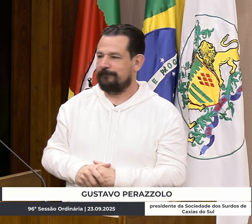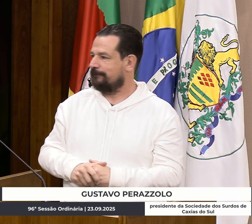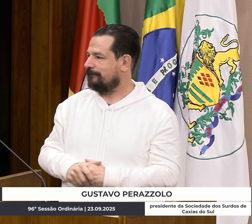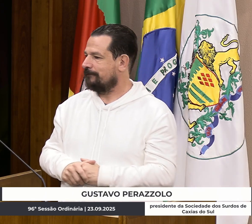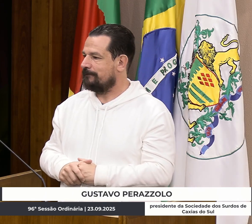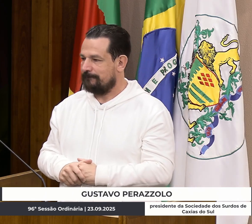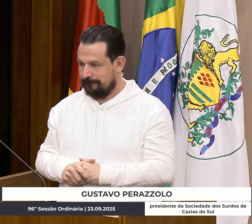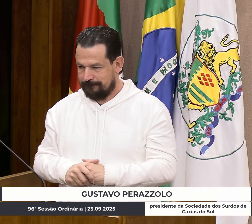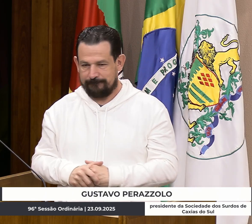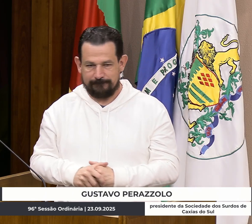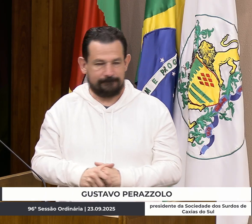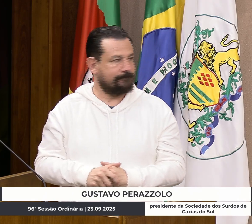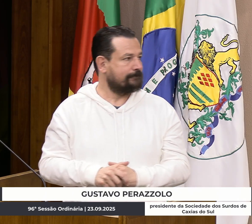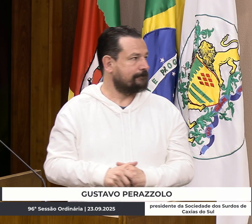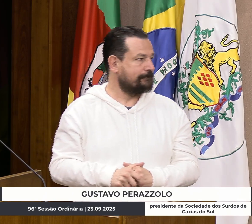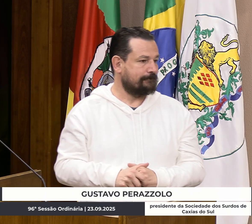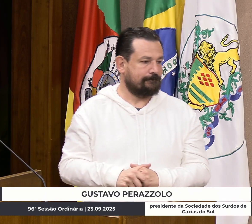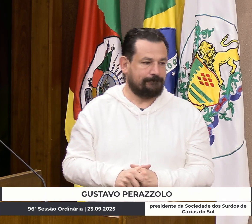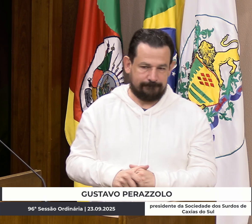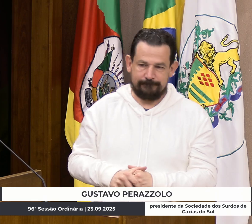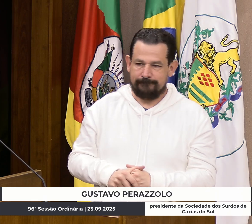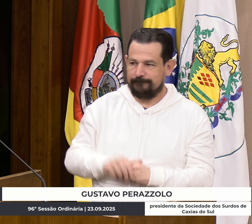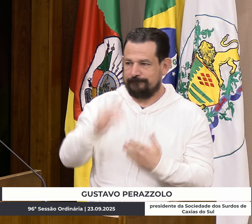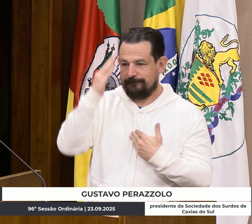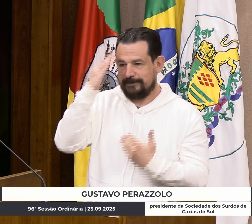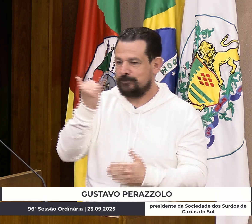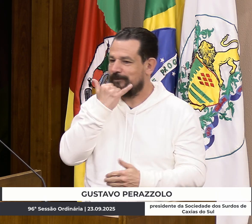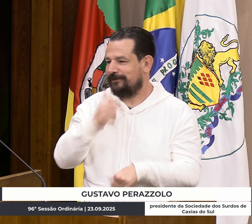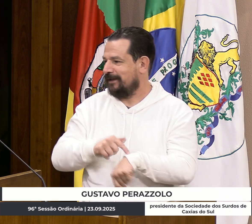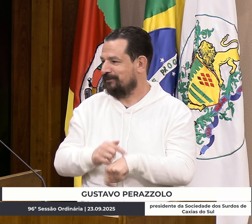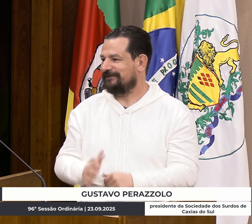para que conheçam todo o nosso trabalho, todo o nosso esforço.